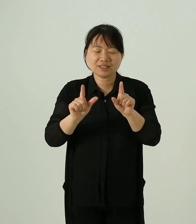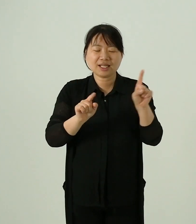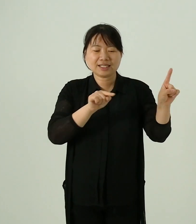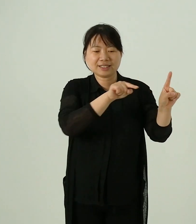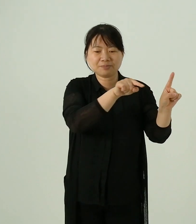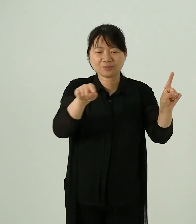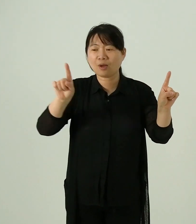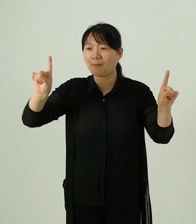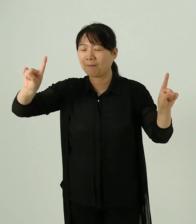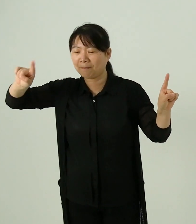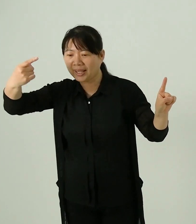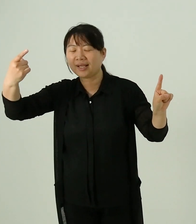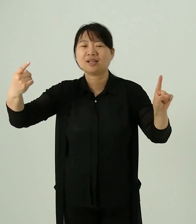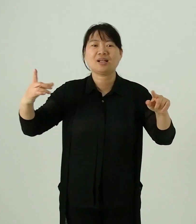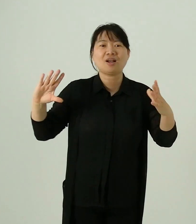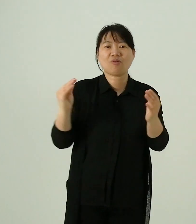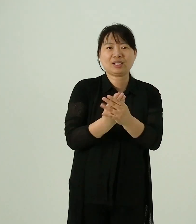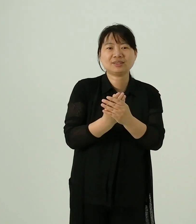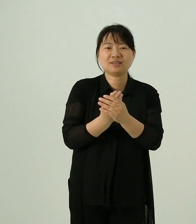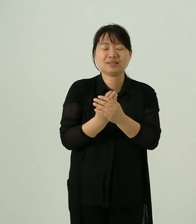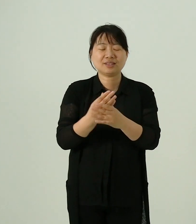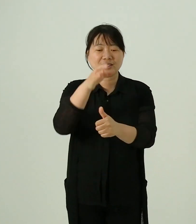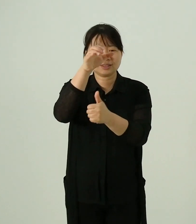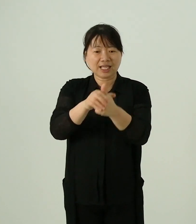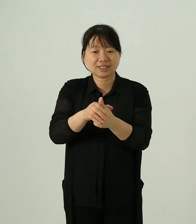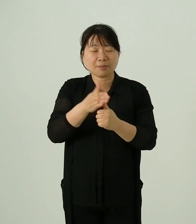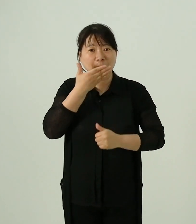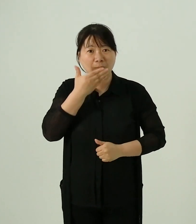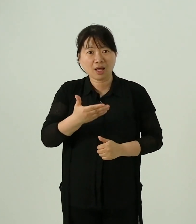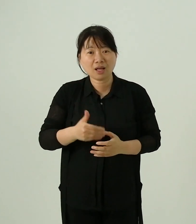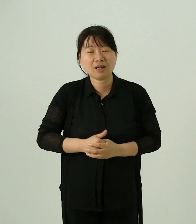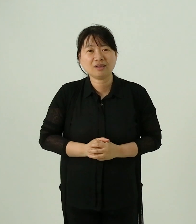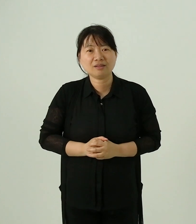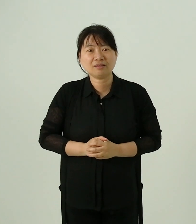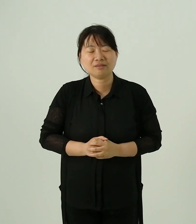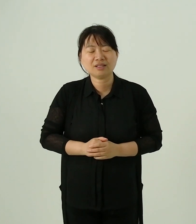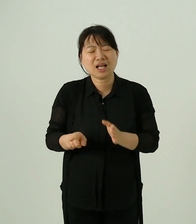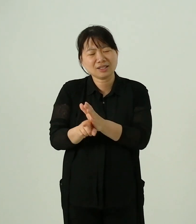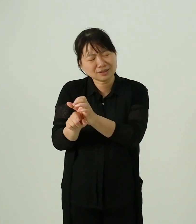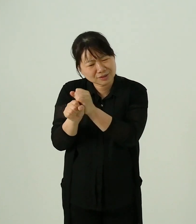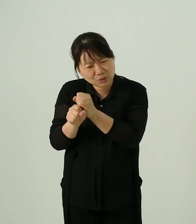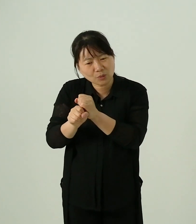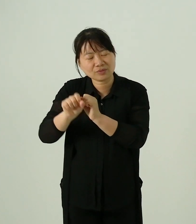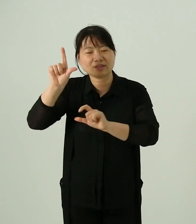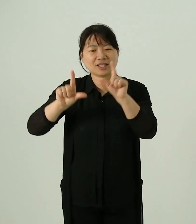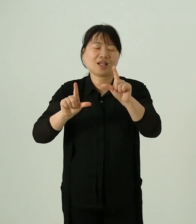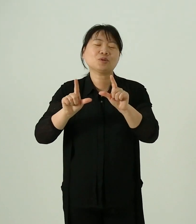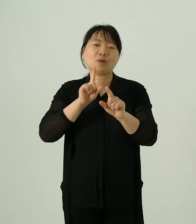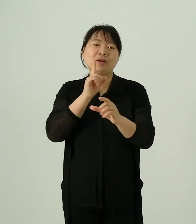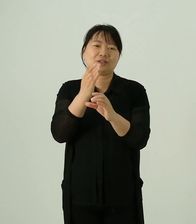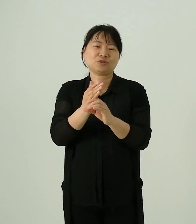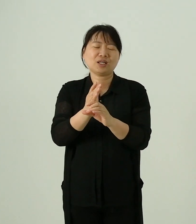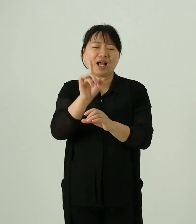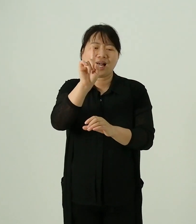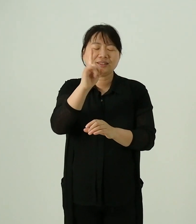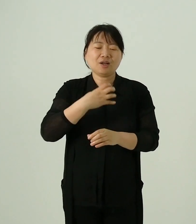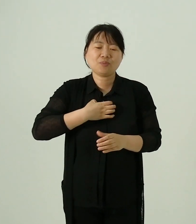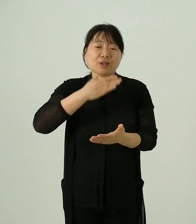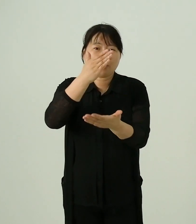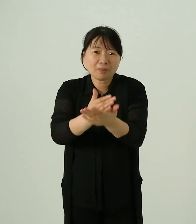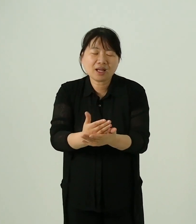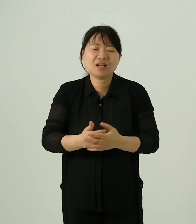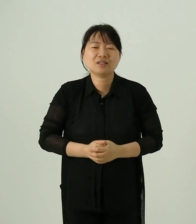100까지 완전하게 온전하게 책임지신다는 의존적 태도를 얘기하는 거예요. 아무것도 염려하지